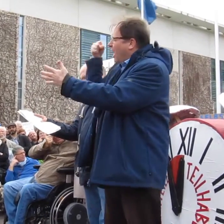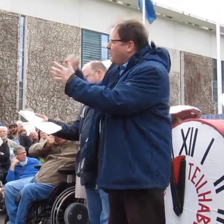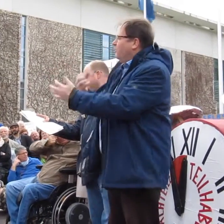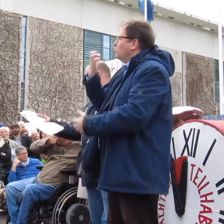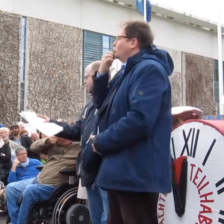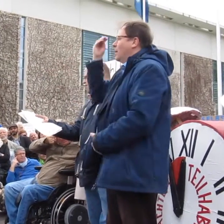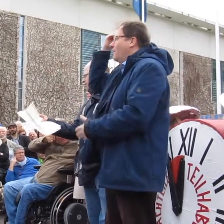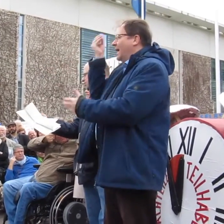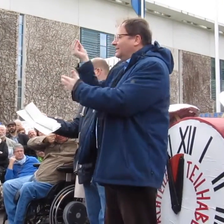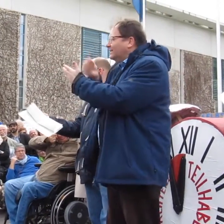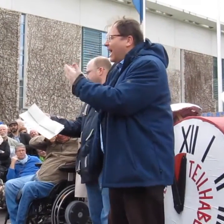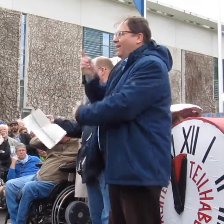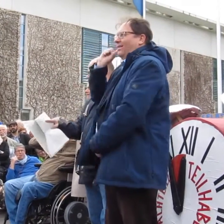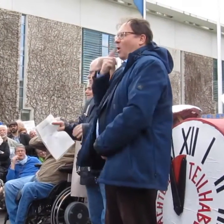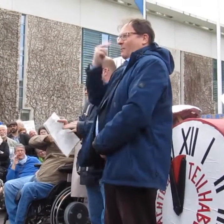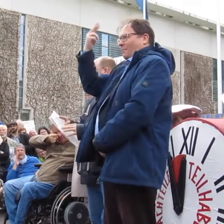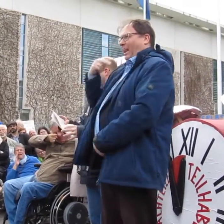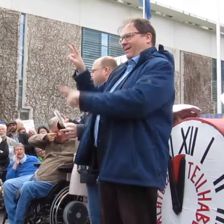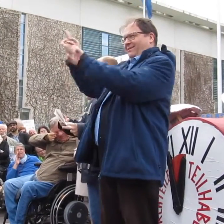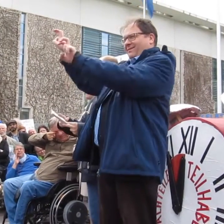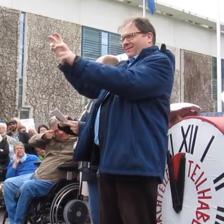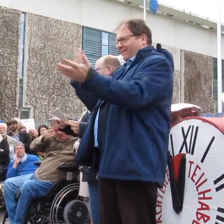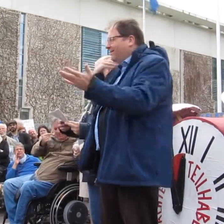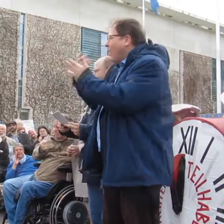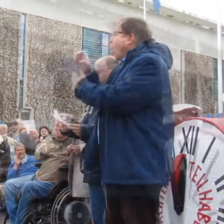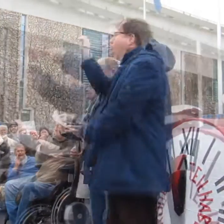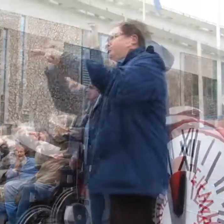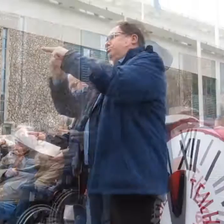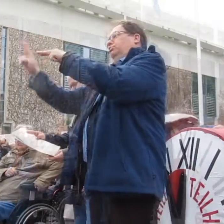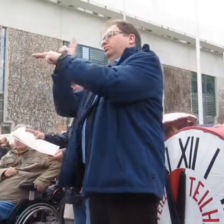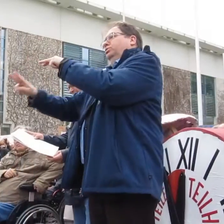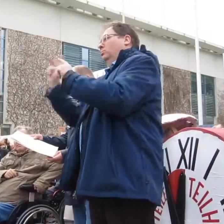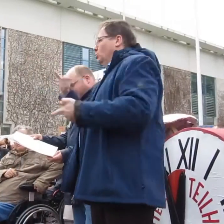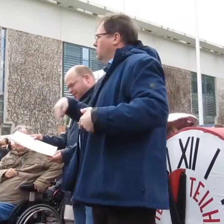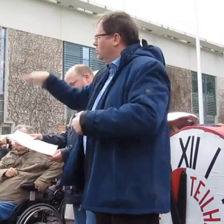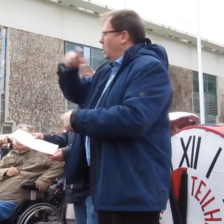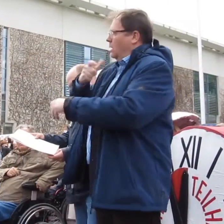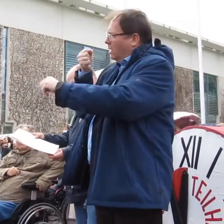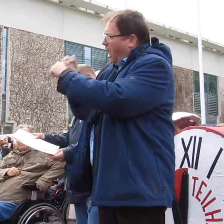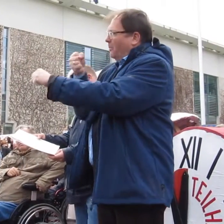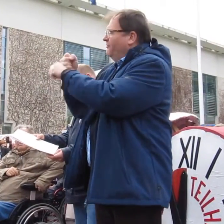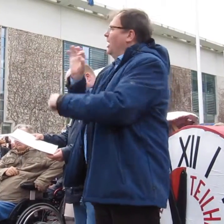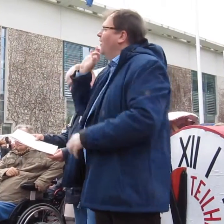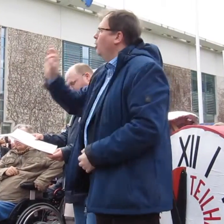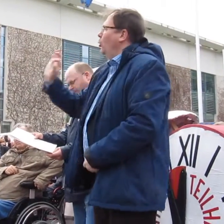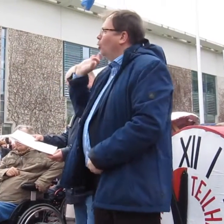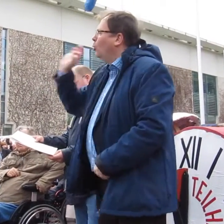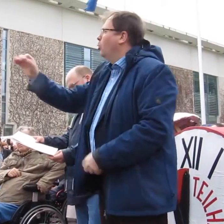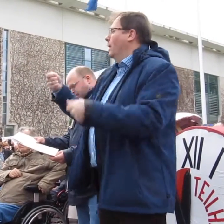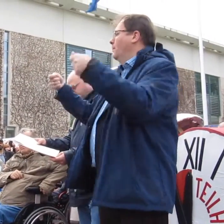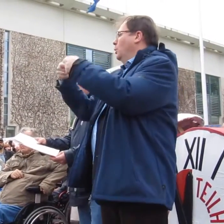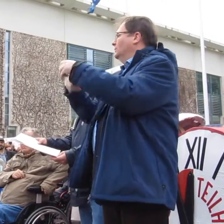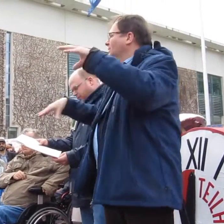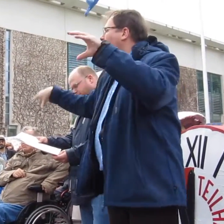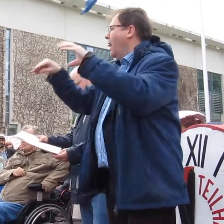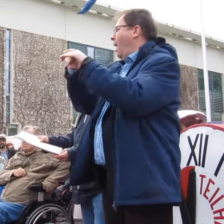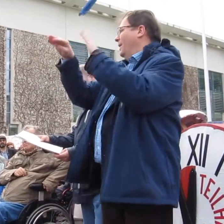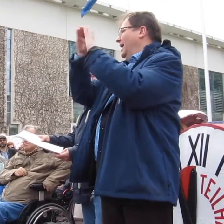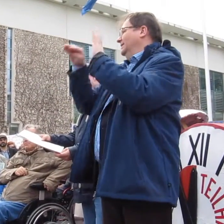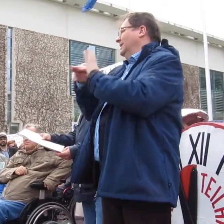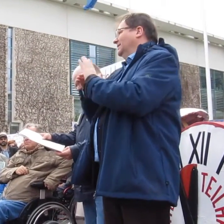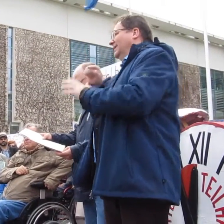haben so oft dafür gekämpft, haben dieses Thema auf die Agenda gebracht. Und es muss wirklich novelliert werden. Wir müssen weiter